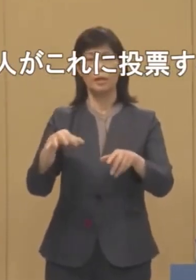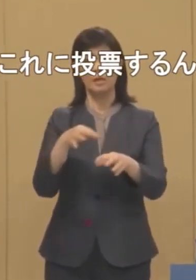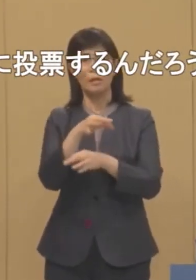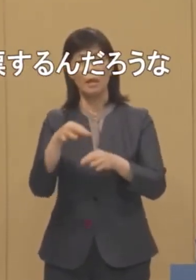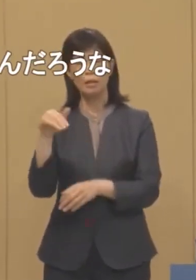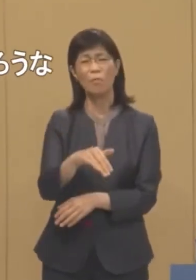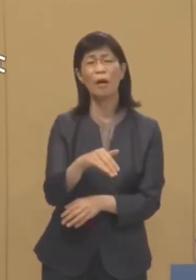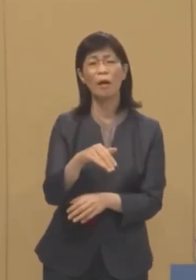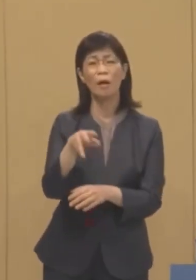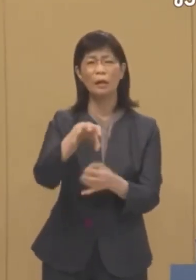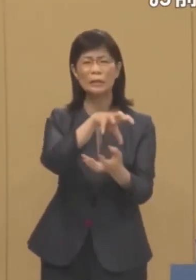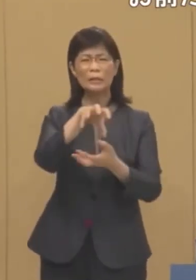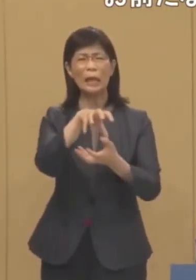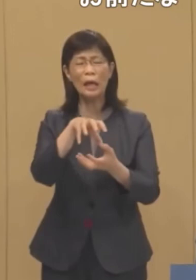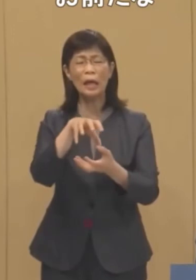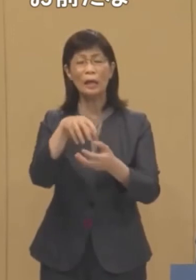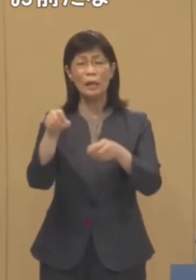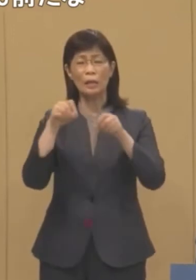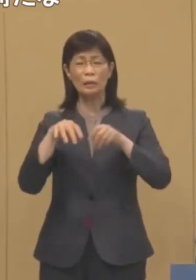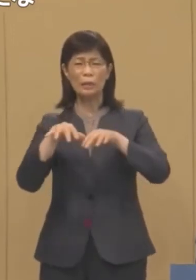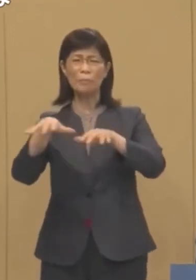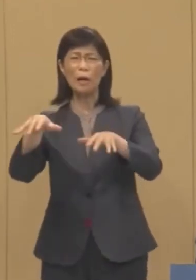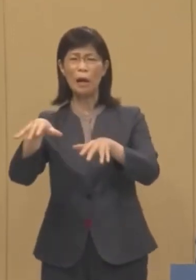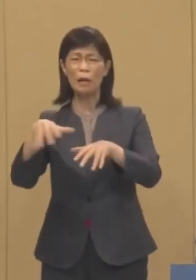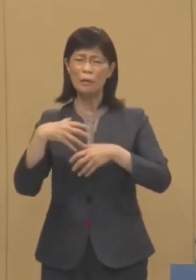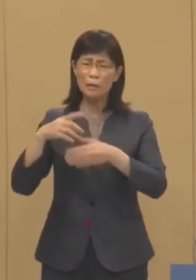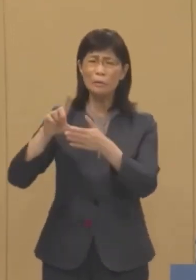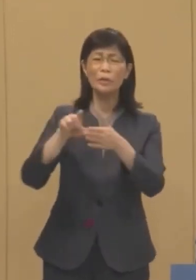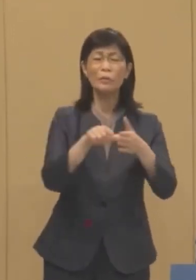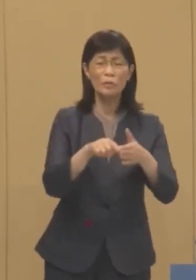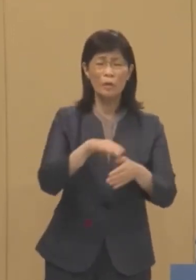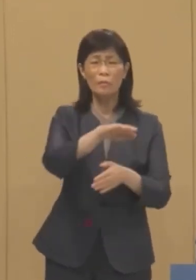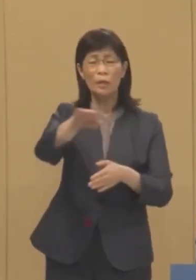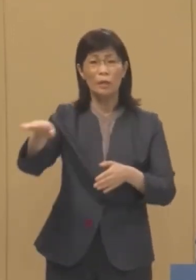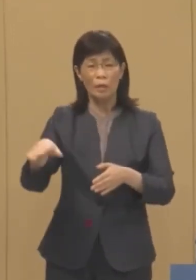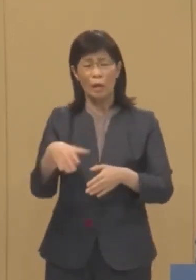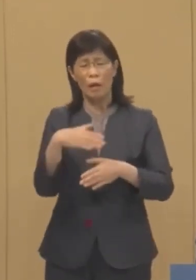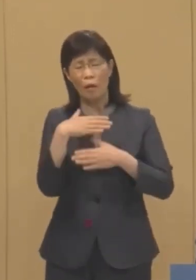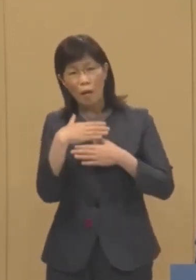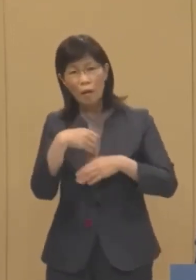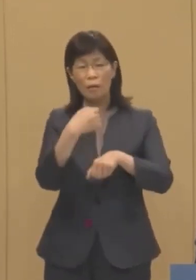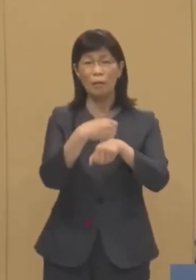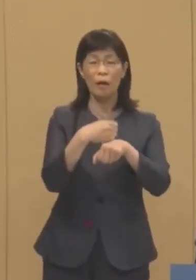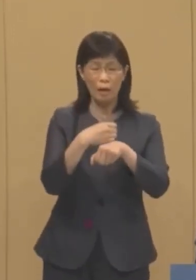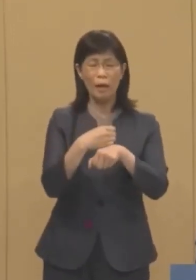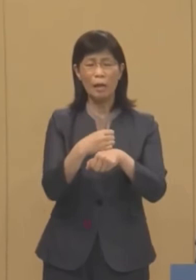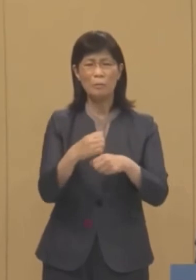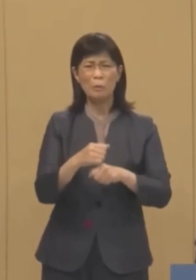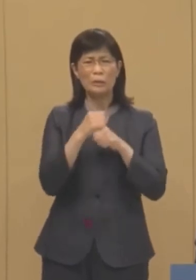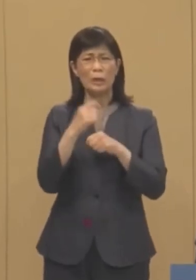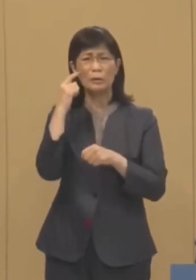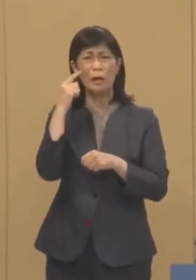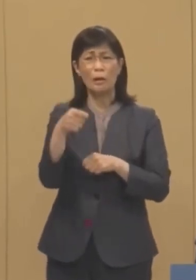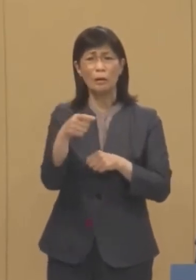災害感染症の拡大があるたびに多くの人が困窮して死にたいと考えるまで追い詰められる社会をやめましょう